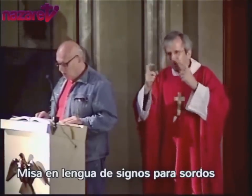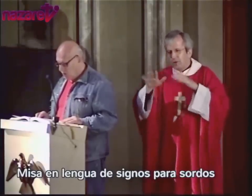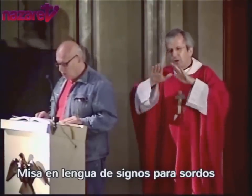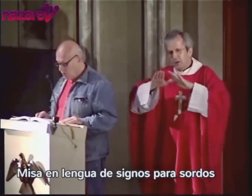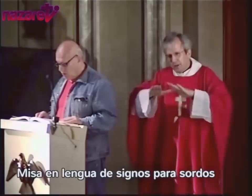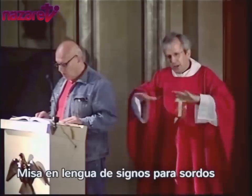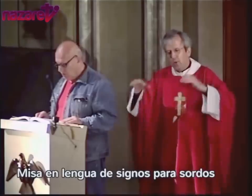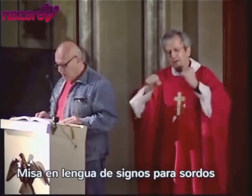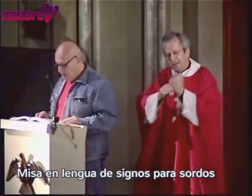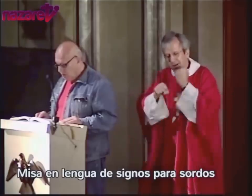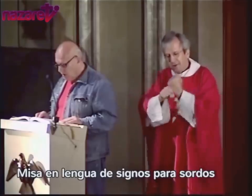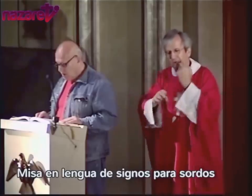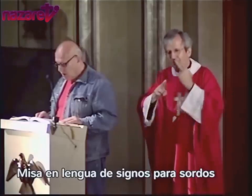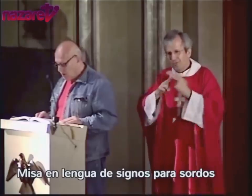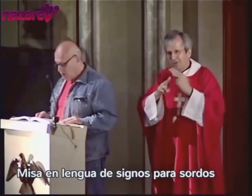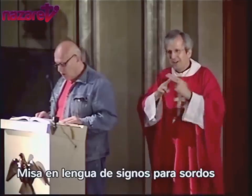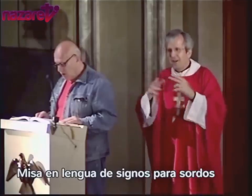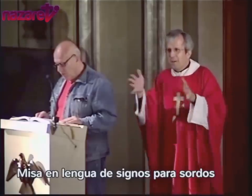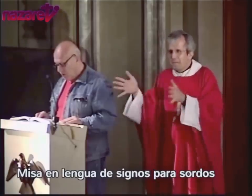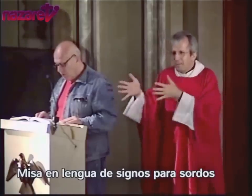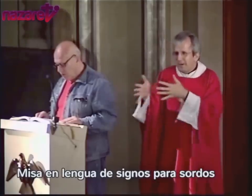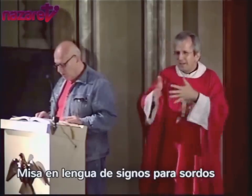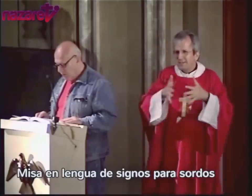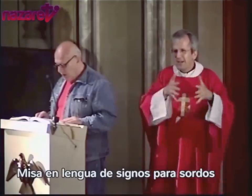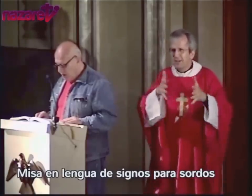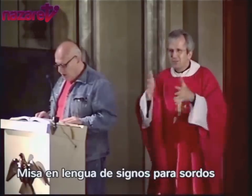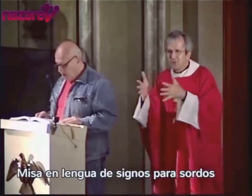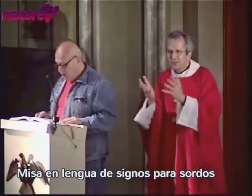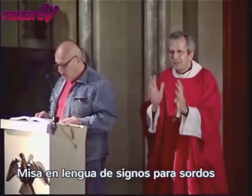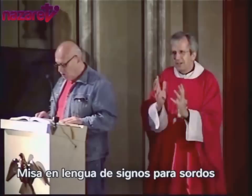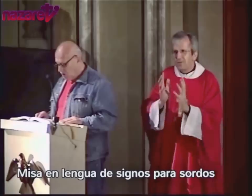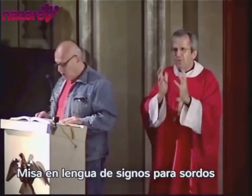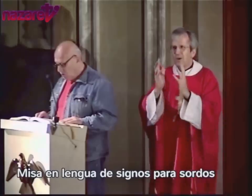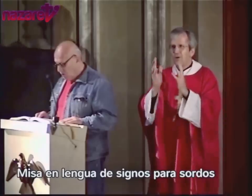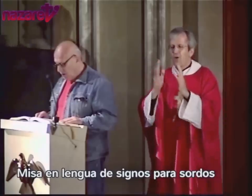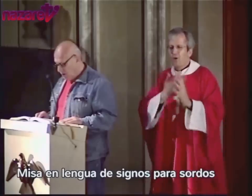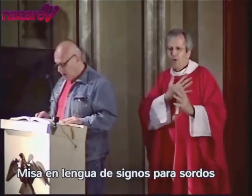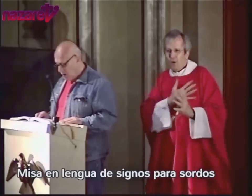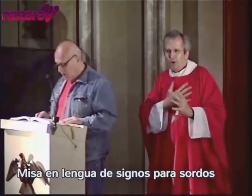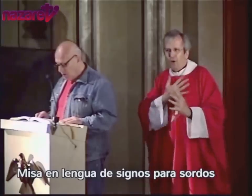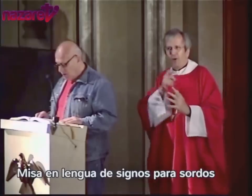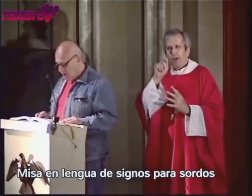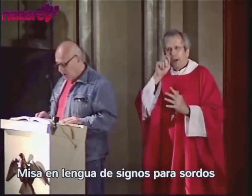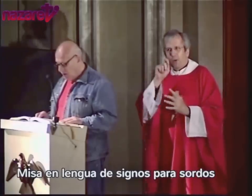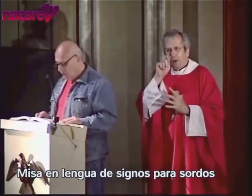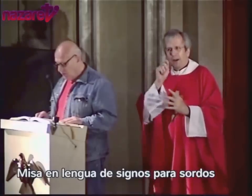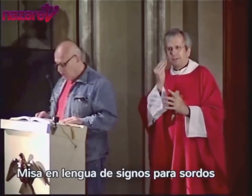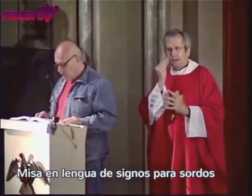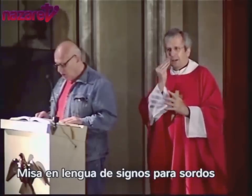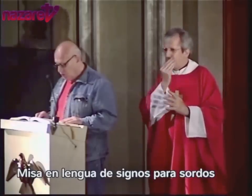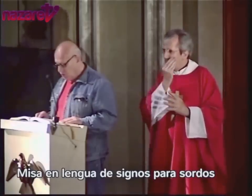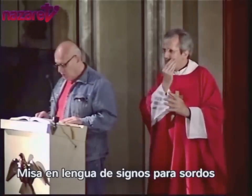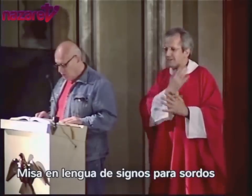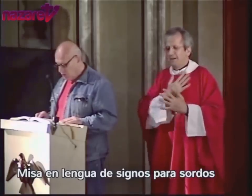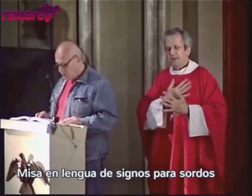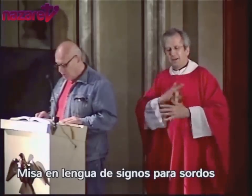duro trabajo, brisa en las horas de fuego. Gozo que enjuga las lágrimas y reconforta